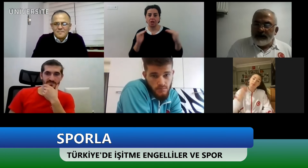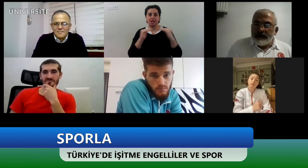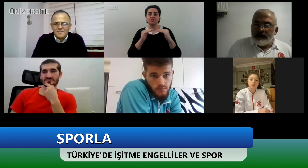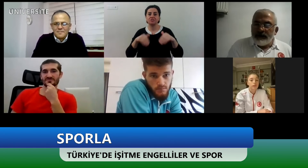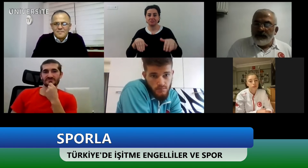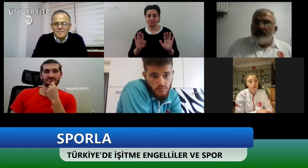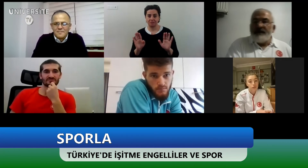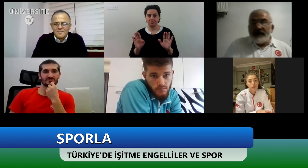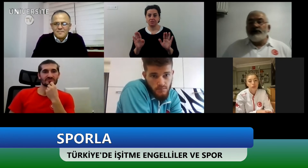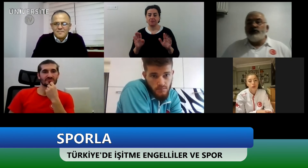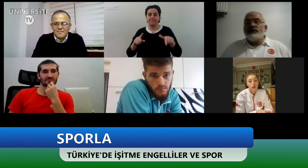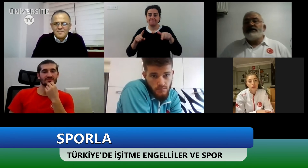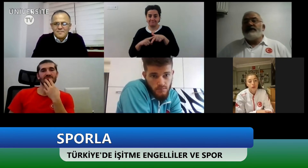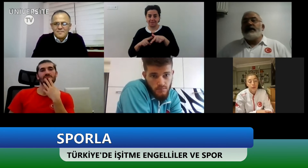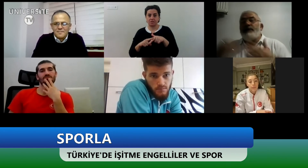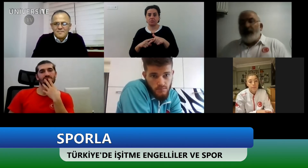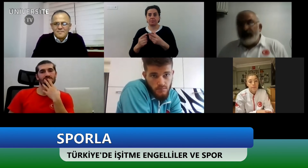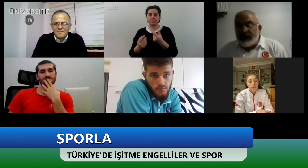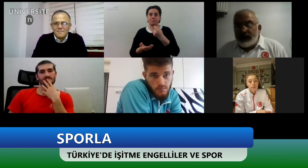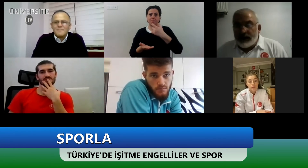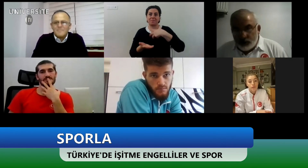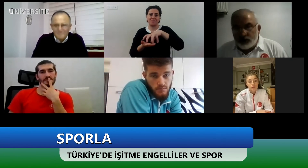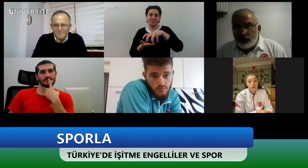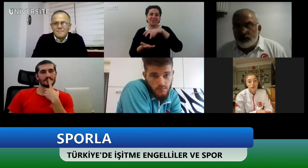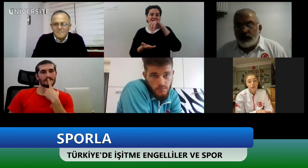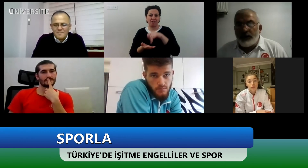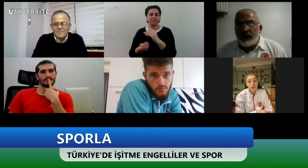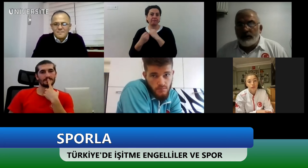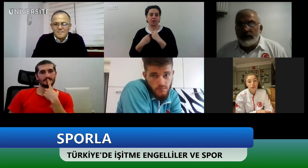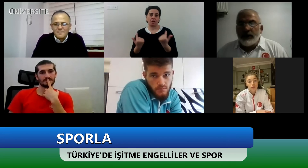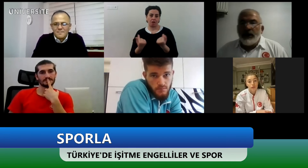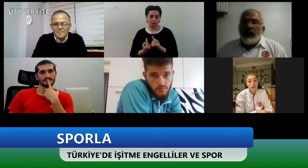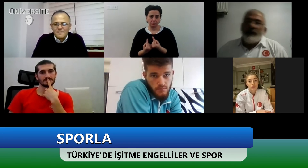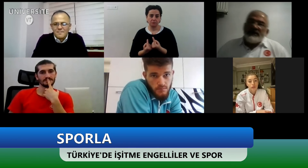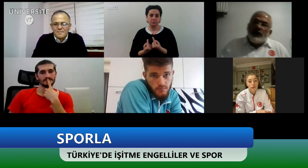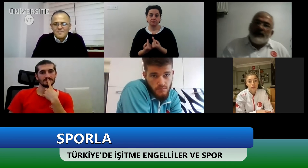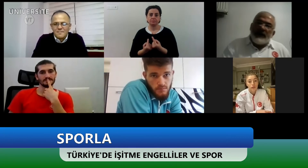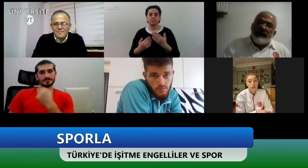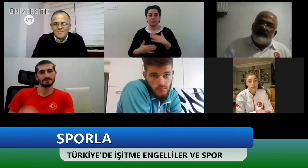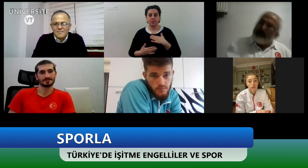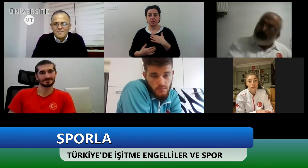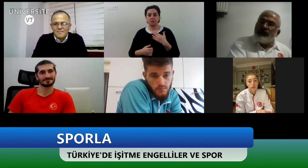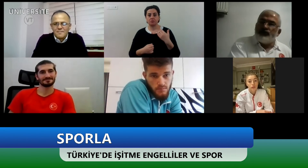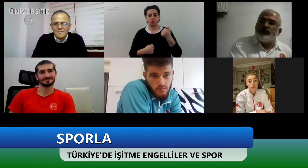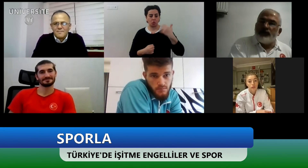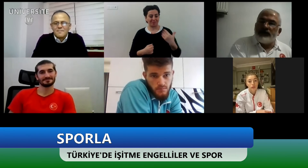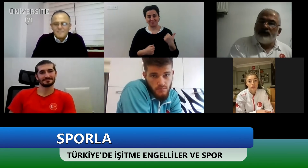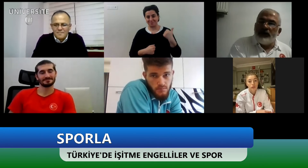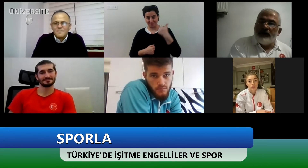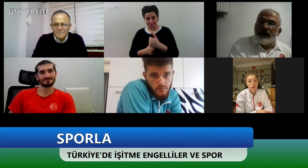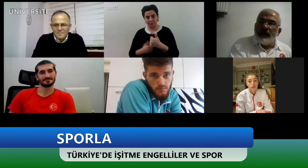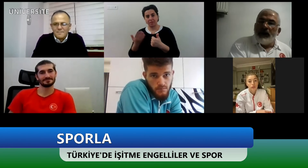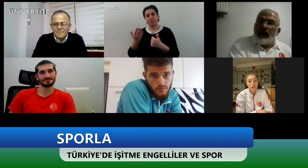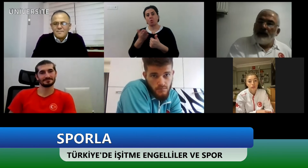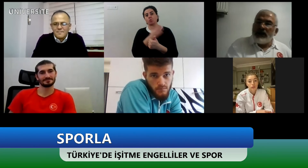olarak. Federasyonumuza verilen pay da düşük buna bağlı olarak. Ha, bizim göreve geldiğimizde daha düşüktü, onu da